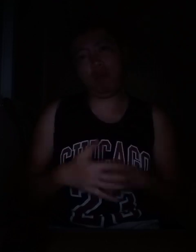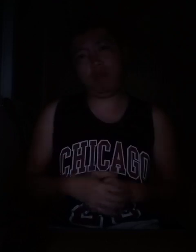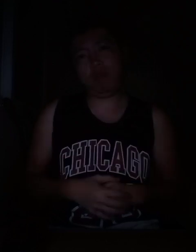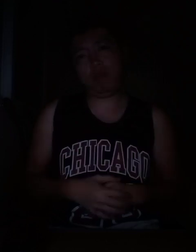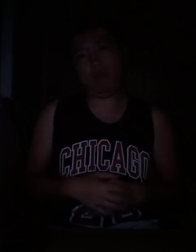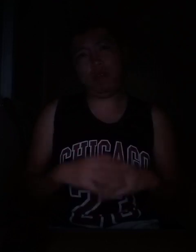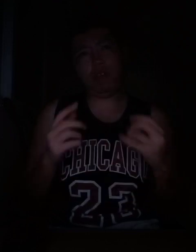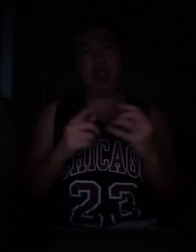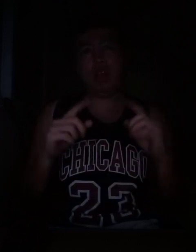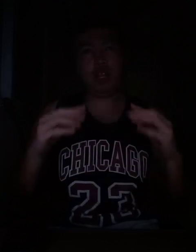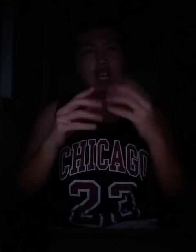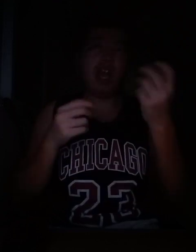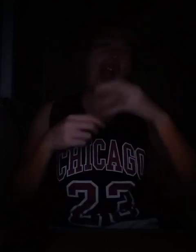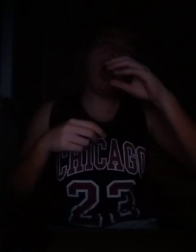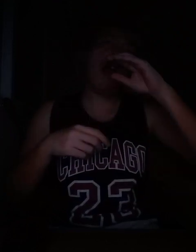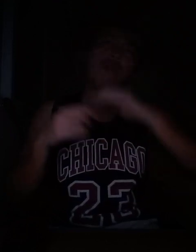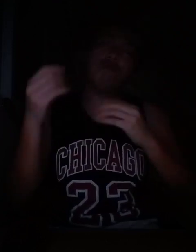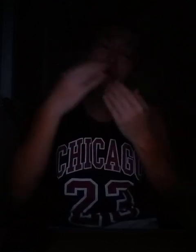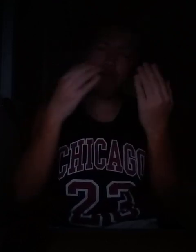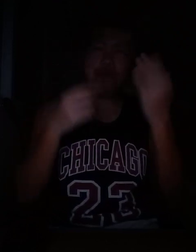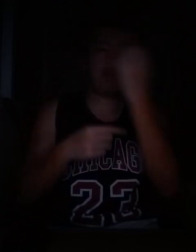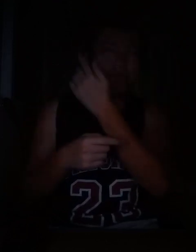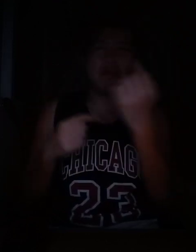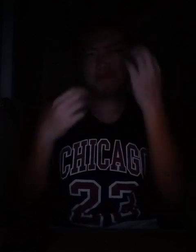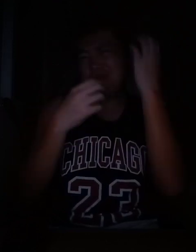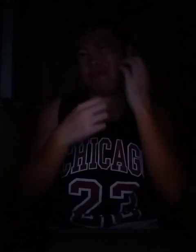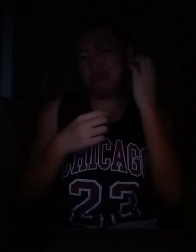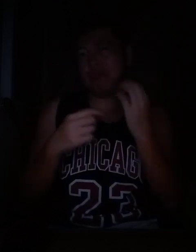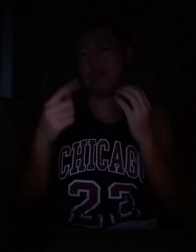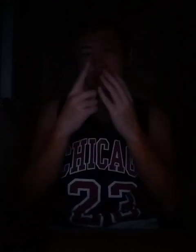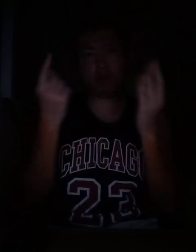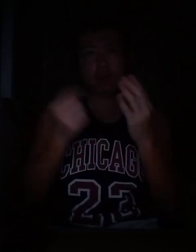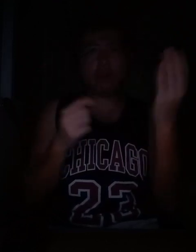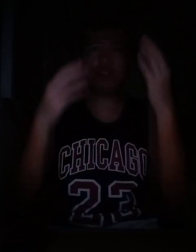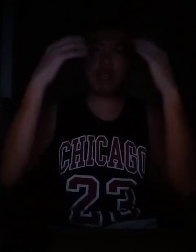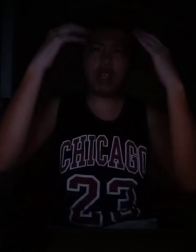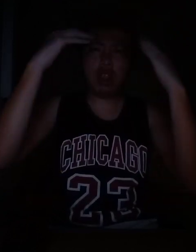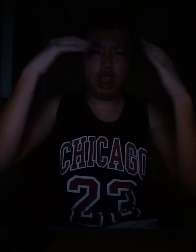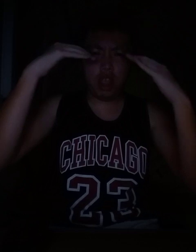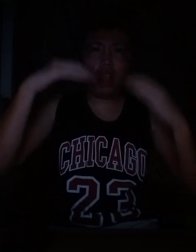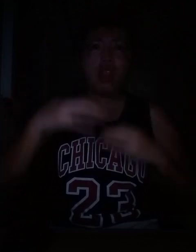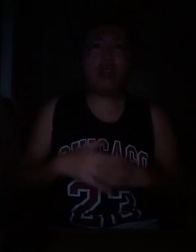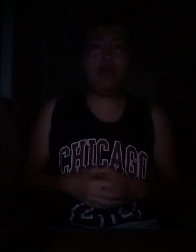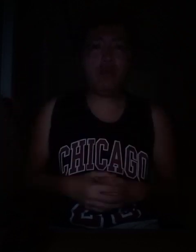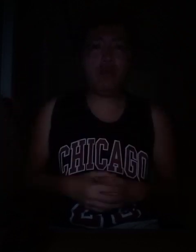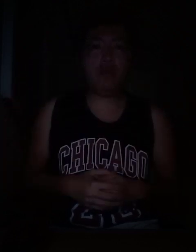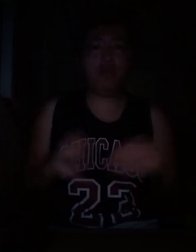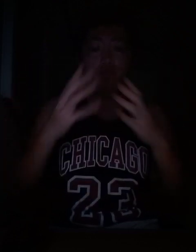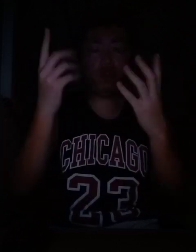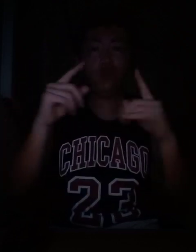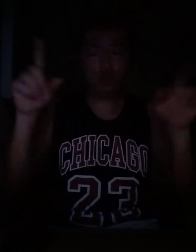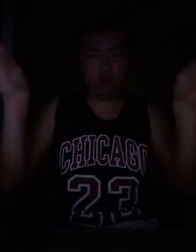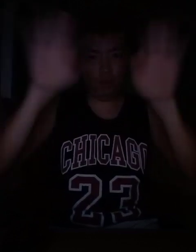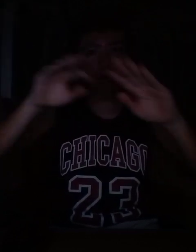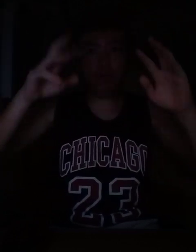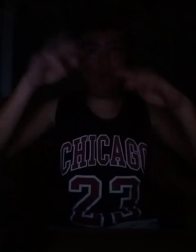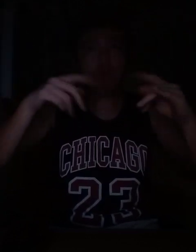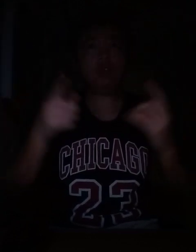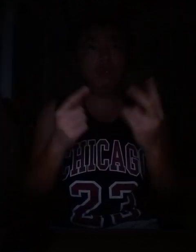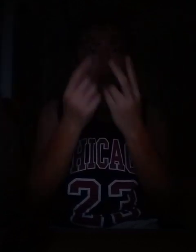아무리 찬 음료를 먹어도 얼굴이 익어버릴 만큼 너무 더워요. 무더위는 밤까지 이어져 제주시는